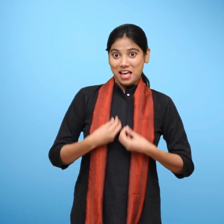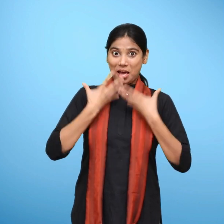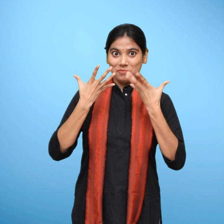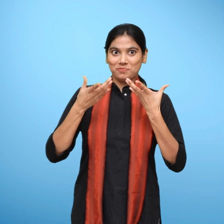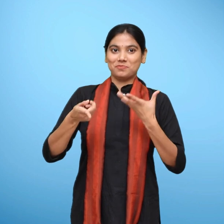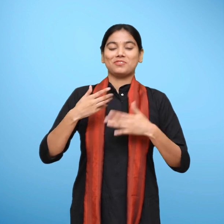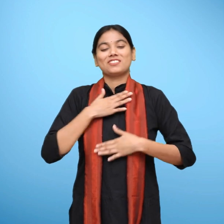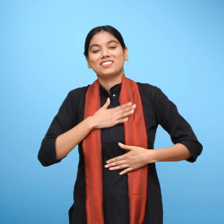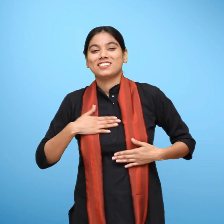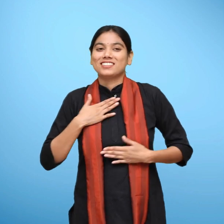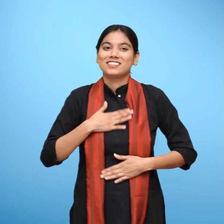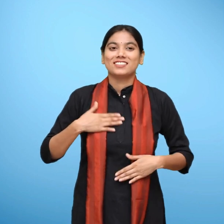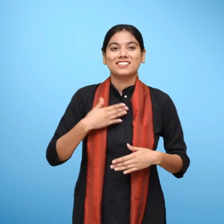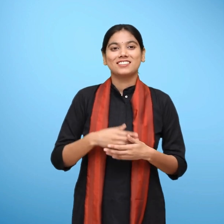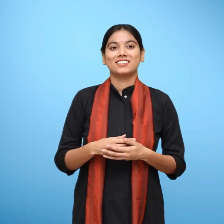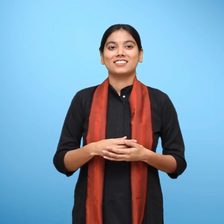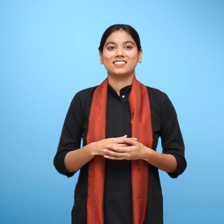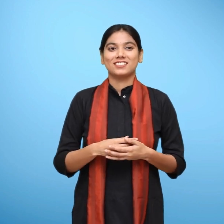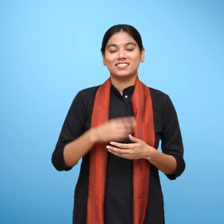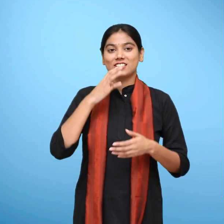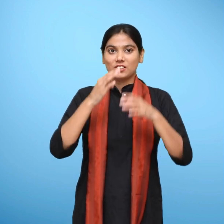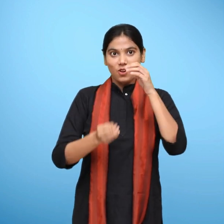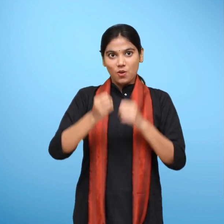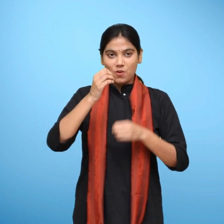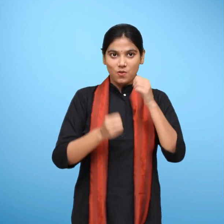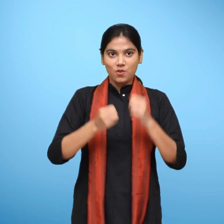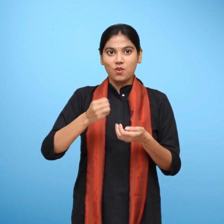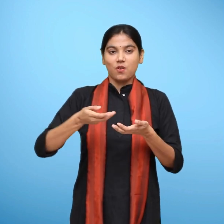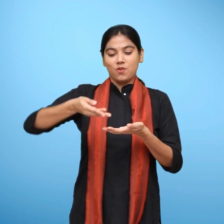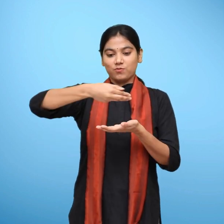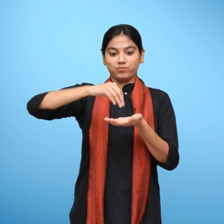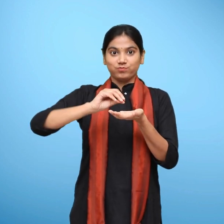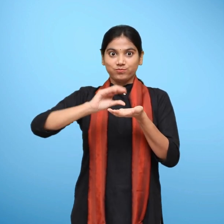मनाएंगे हम दूध मलाई खाएंगे